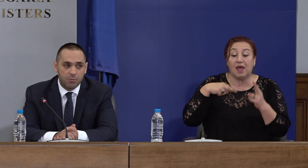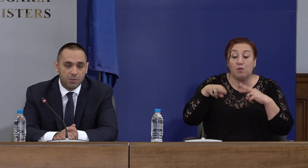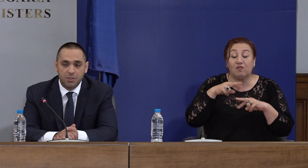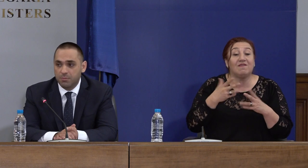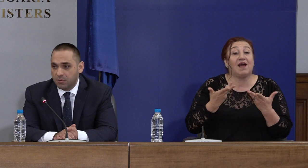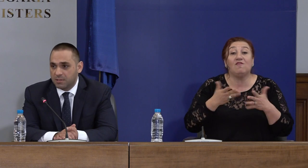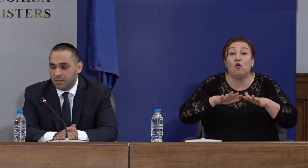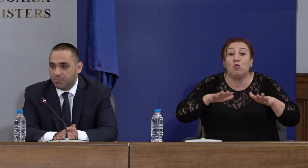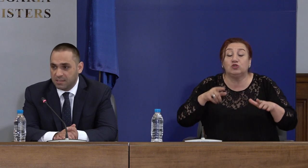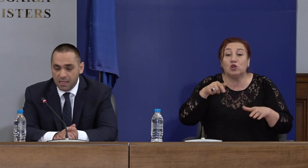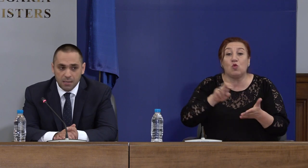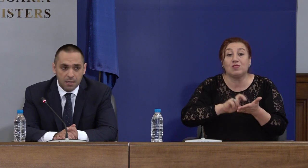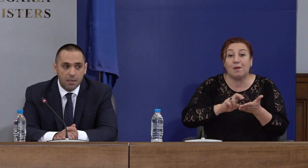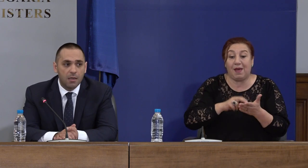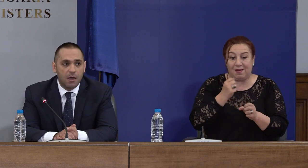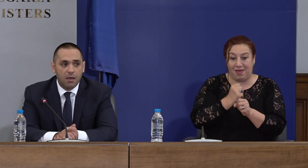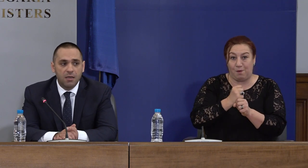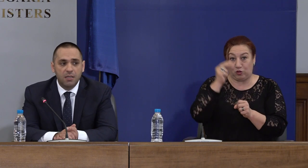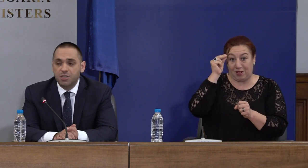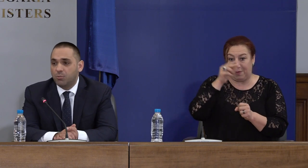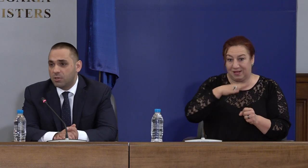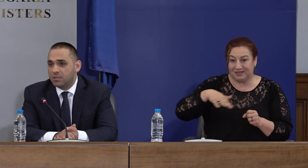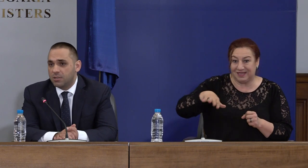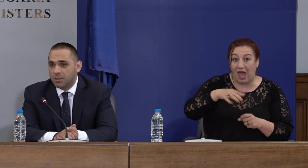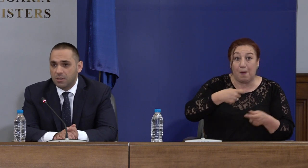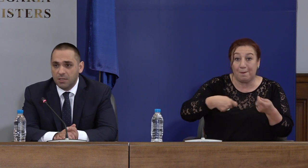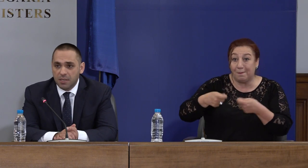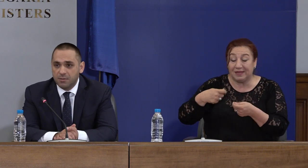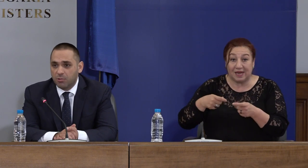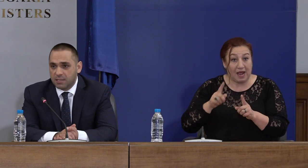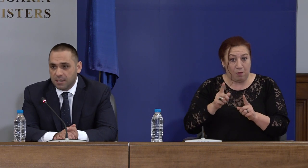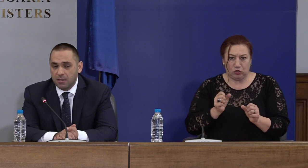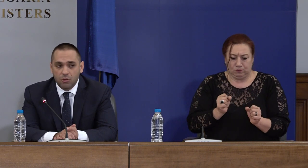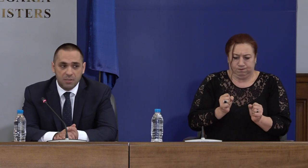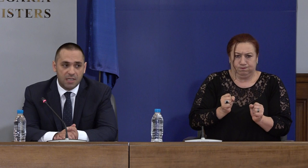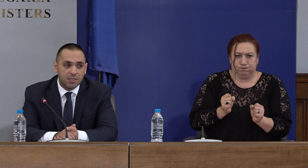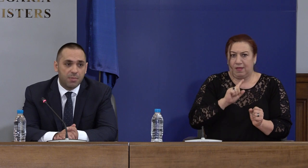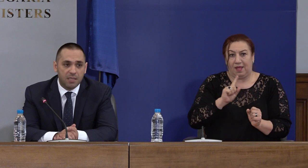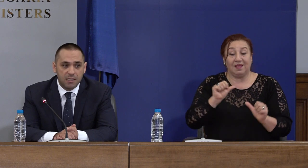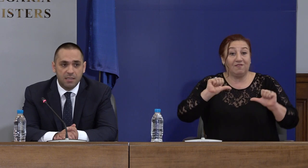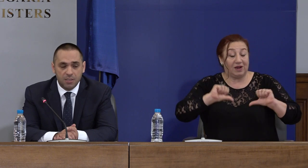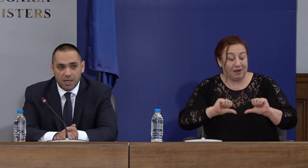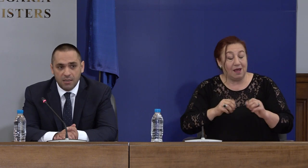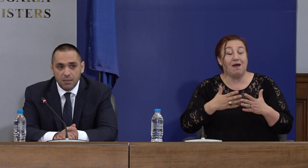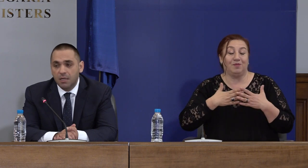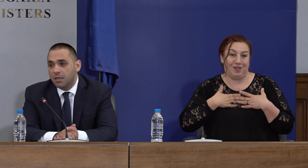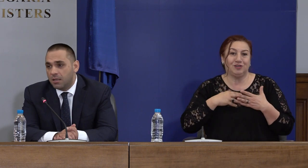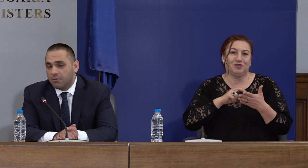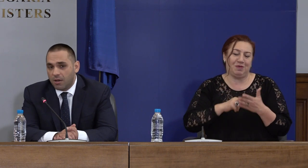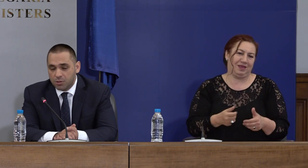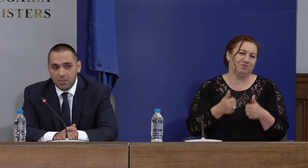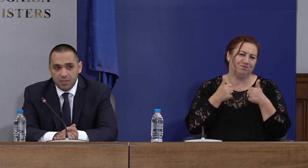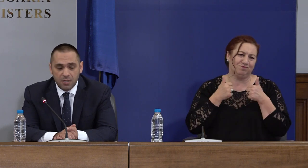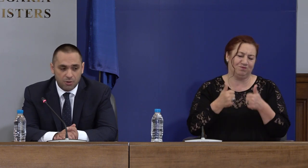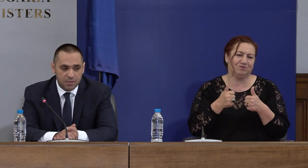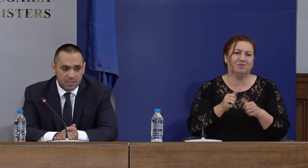банките, работещи на българския пазар. Дали ще могат да издържат на тези показатели. Тоест нашите банки издържаха и това